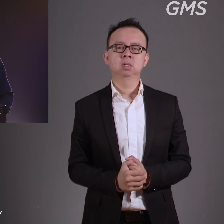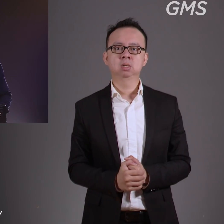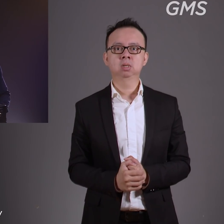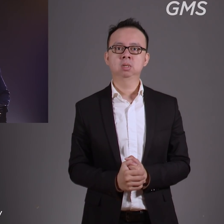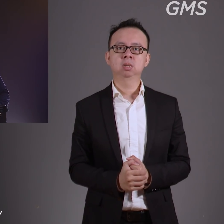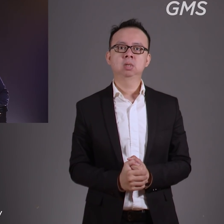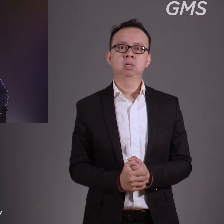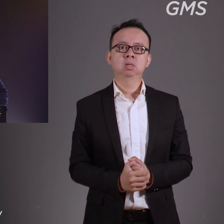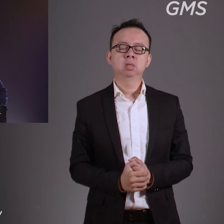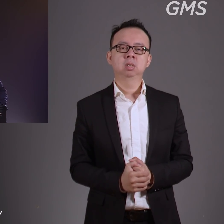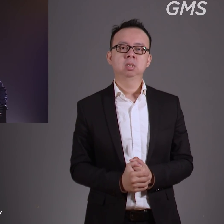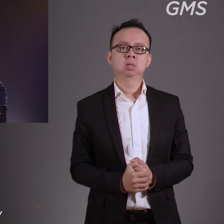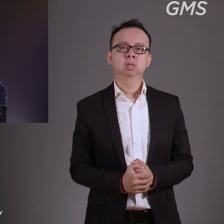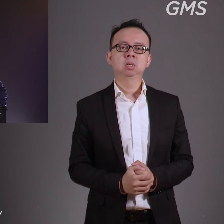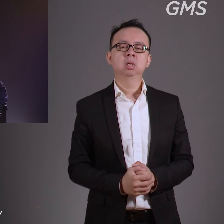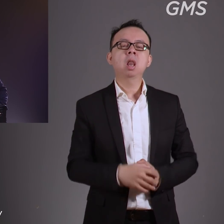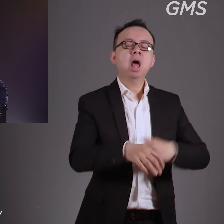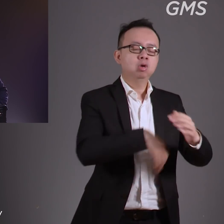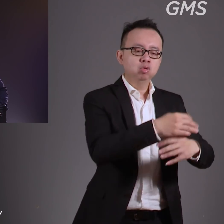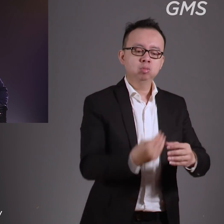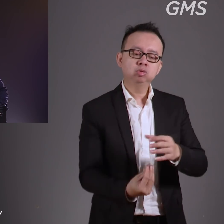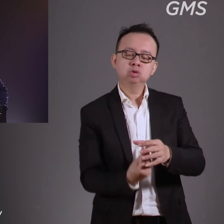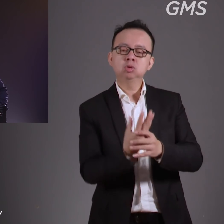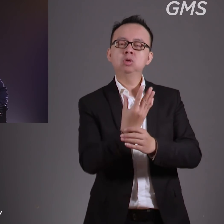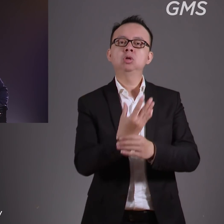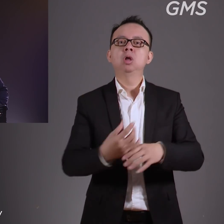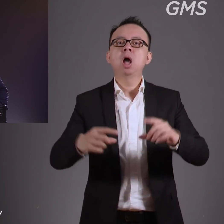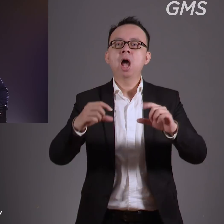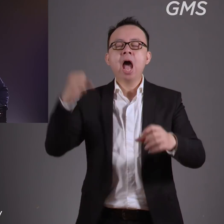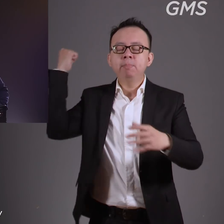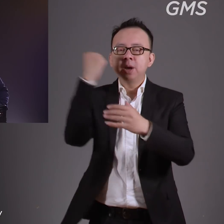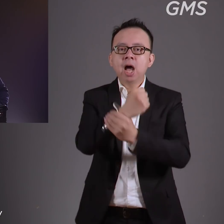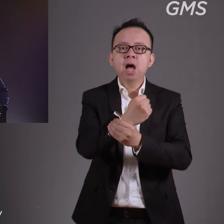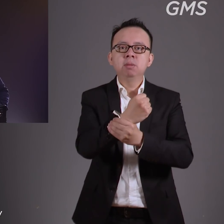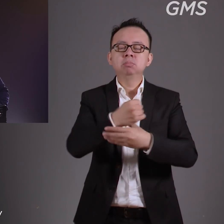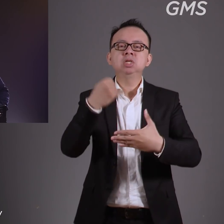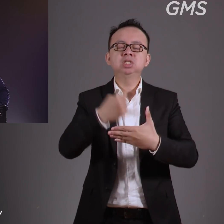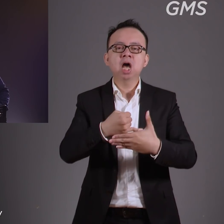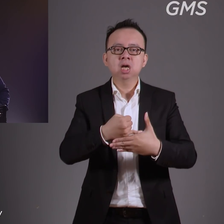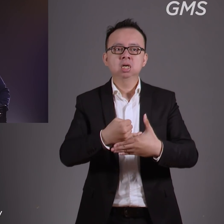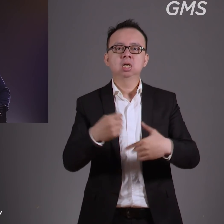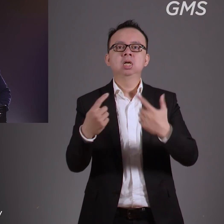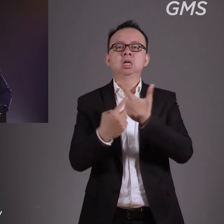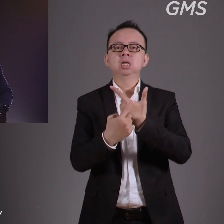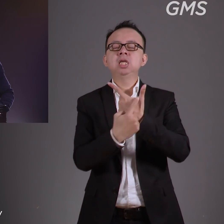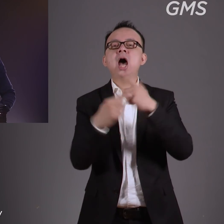Abrahamlah benih itu muncul Ishak, Yakub, lalu 12 suku